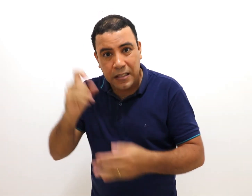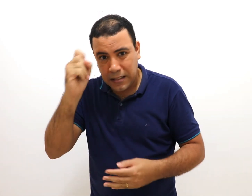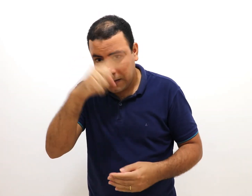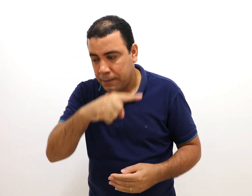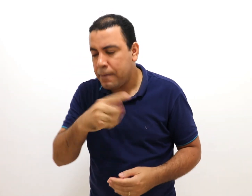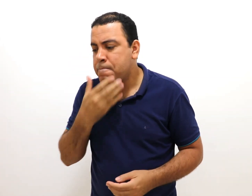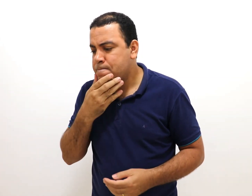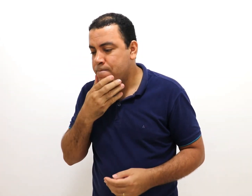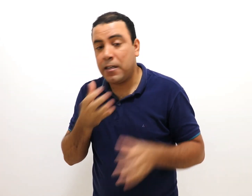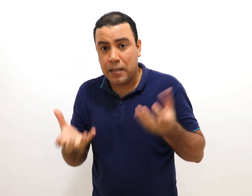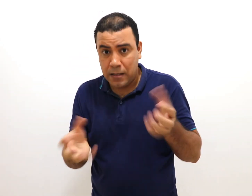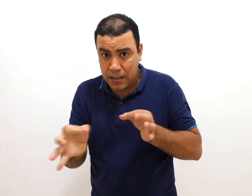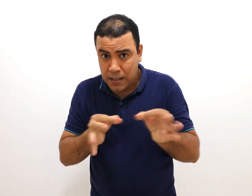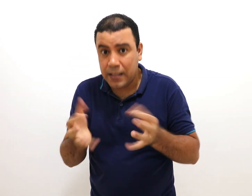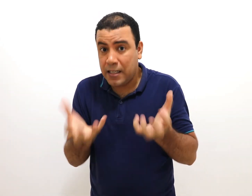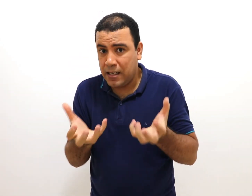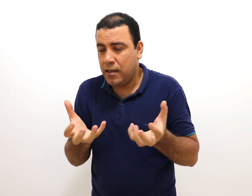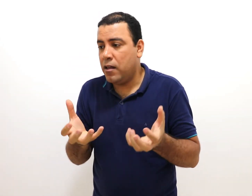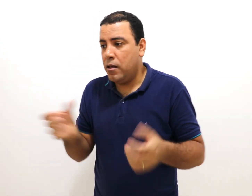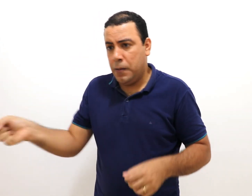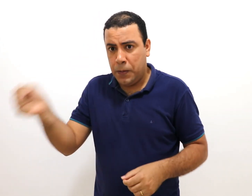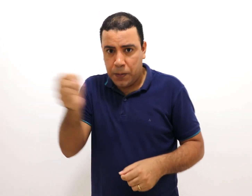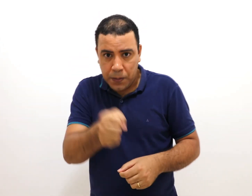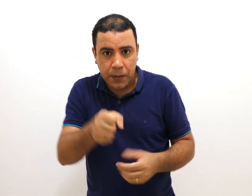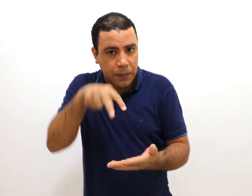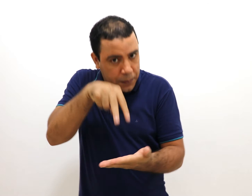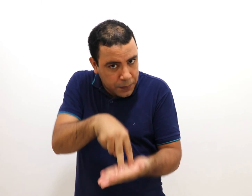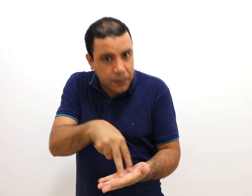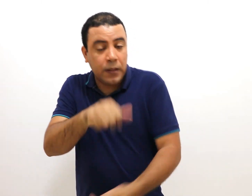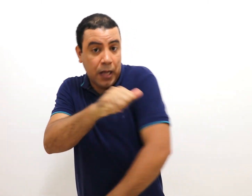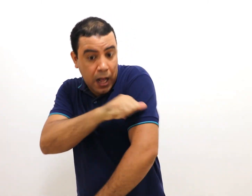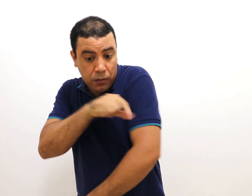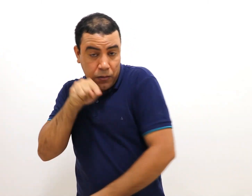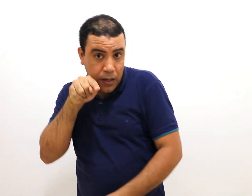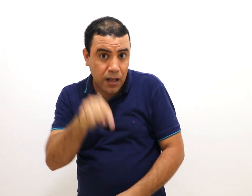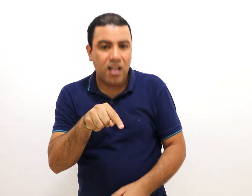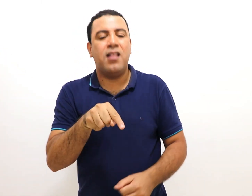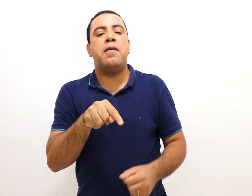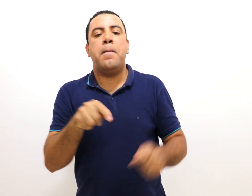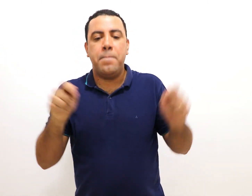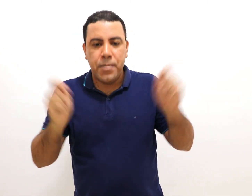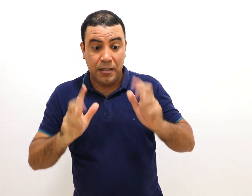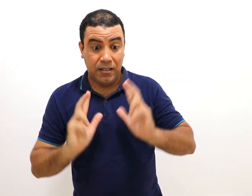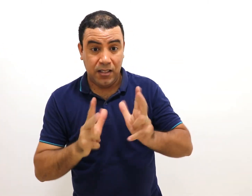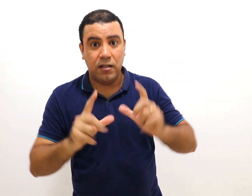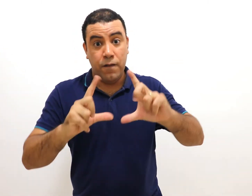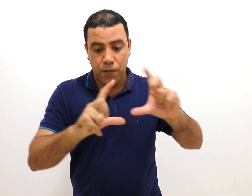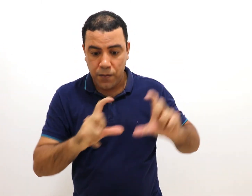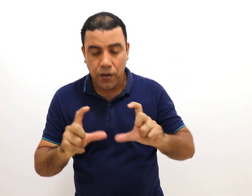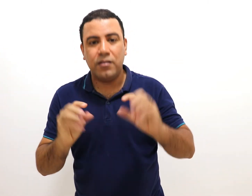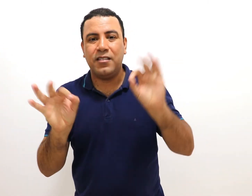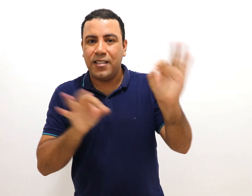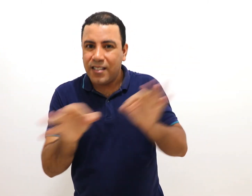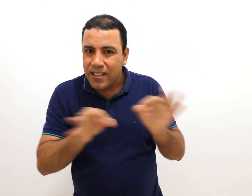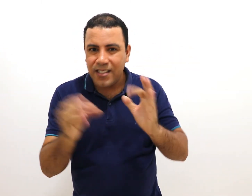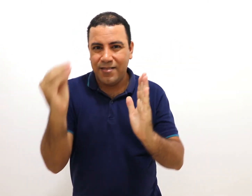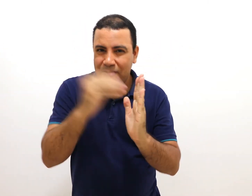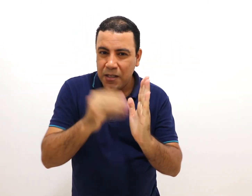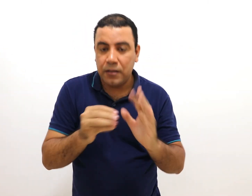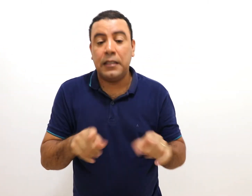a atividade mais permeada pela participação discente e deixar a atividade impressa, analógica,